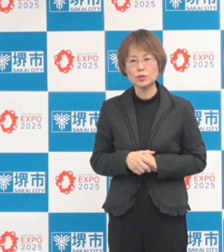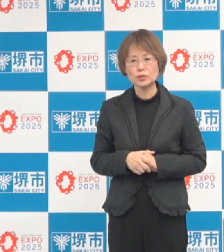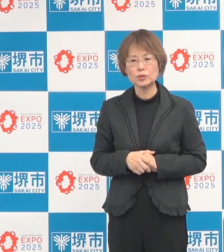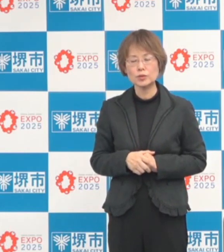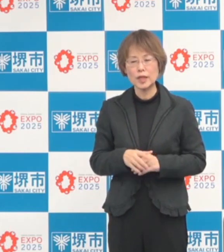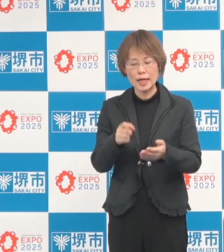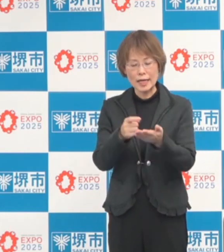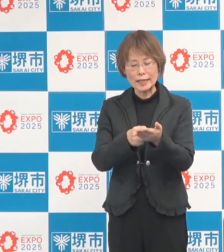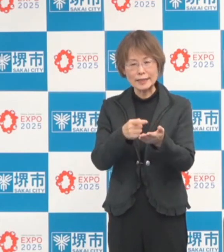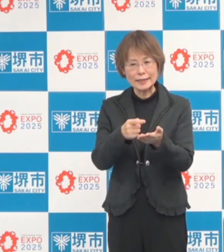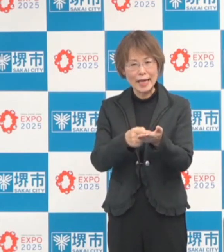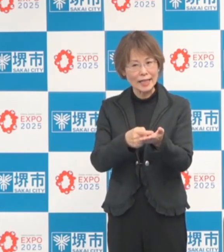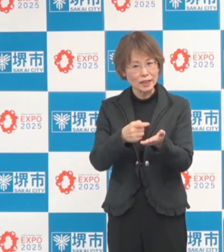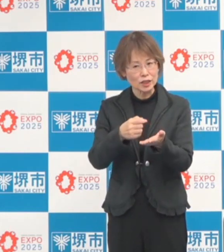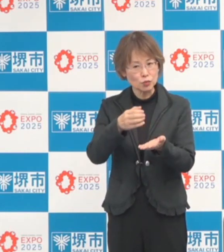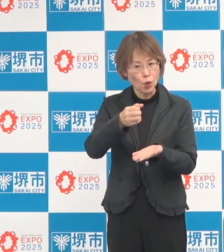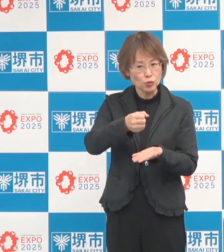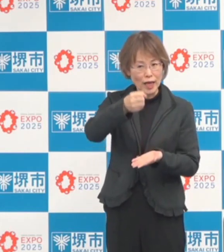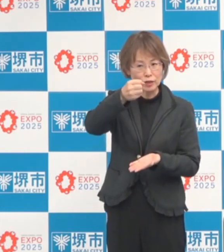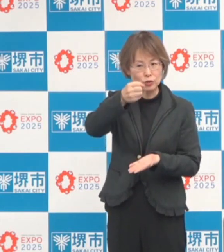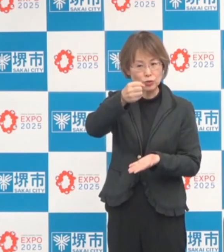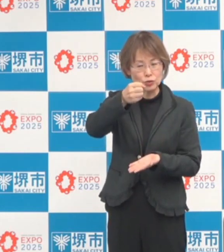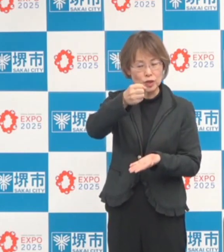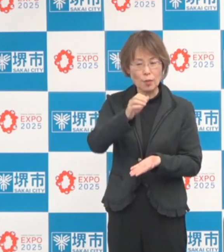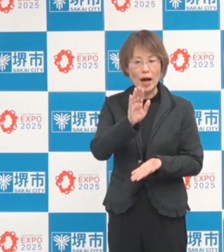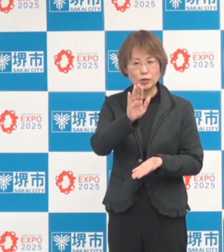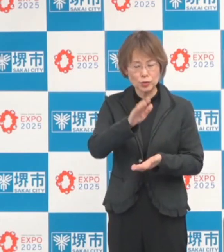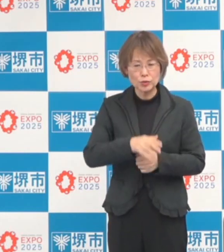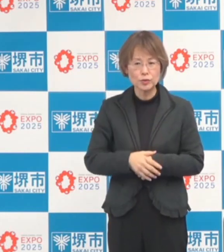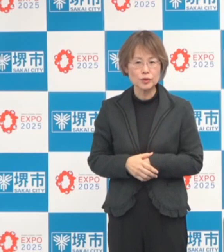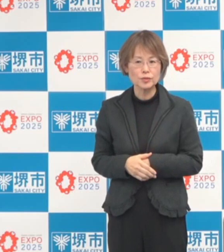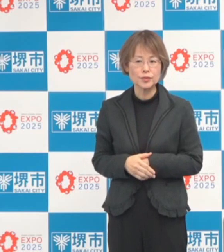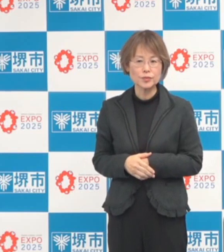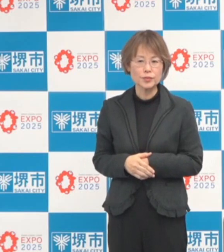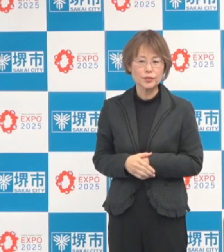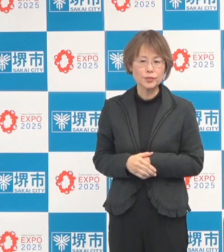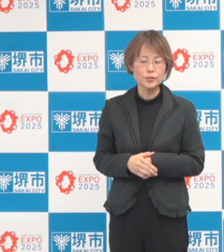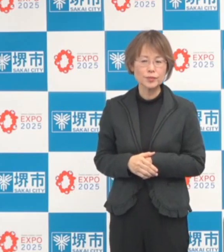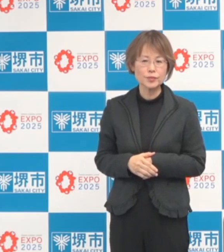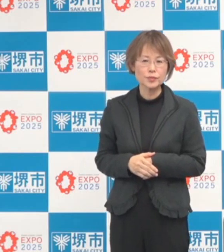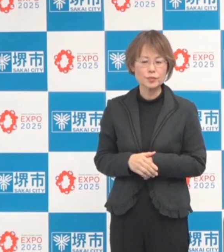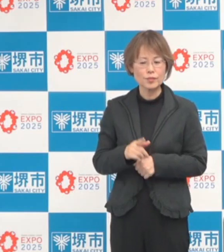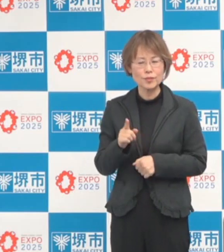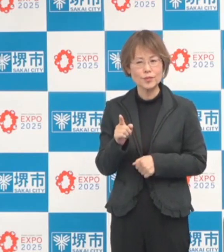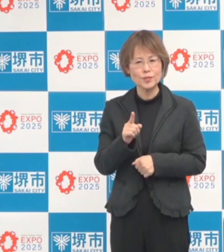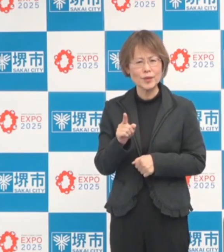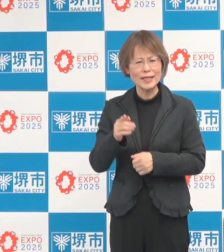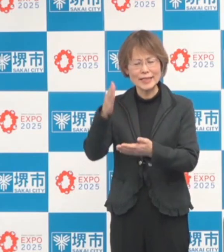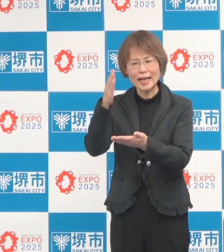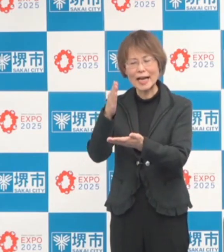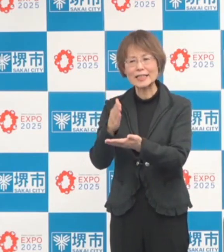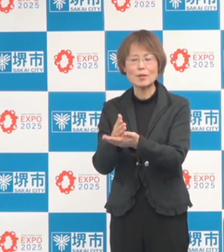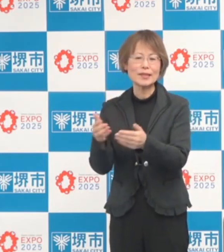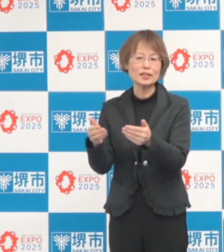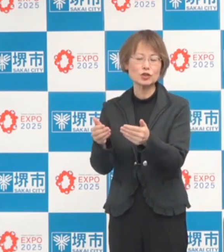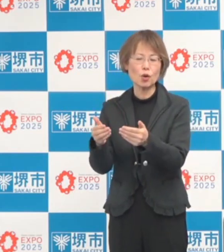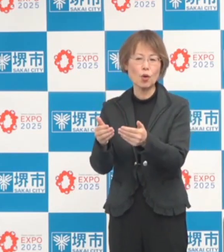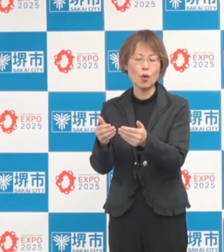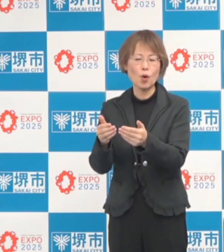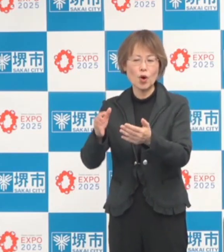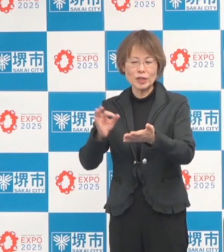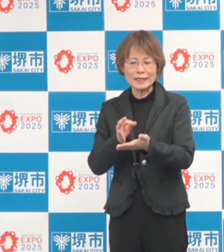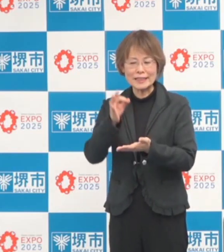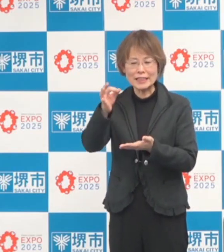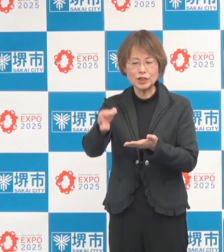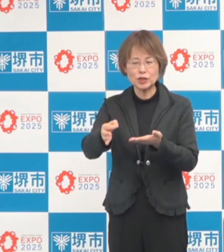税収を増やすというのはありますけども、出遅れする部分で何かこうやめた事業、支出を取りやめた事